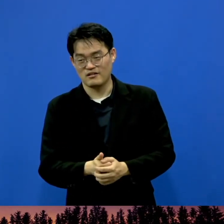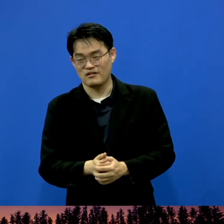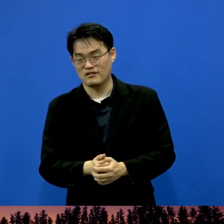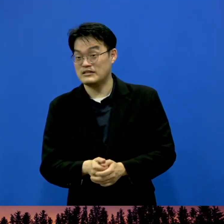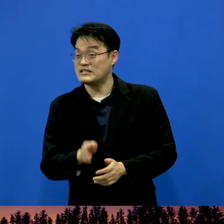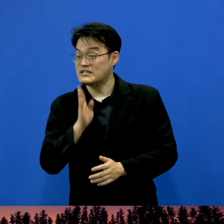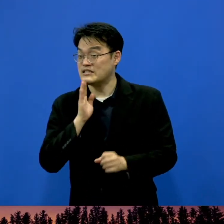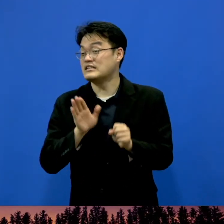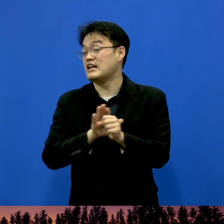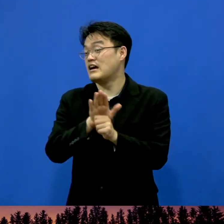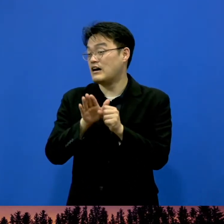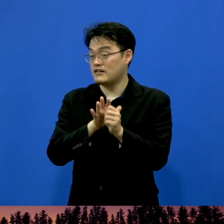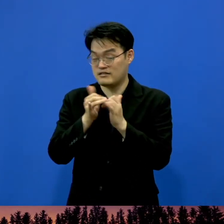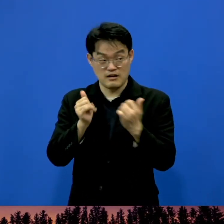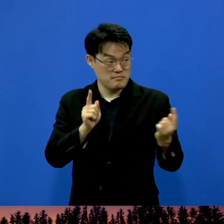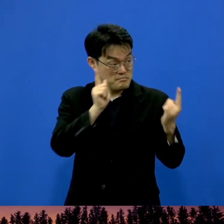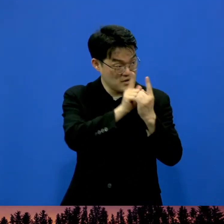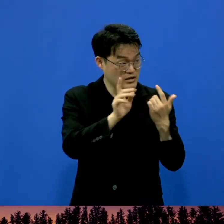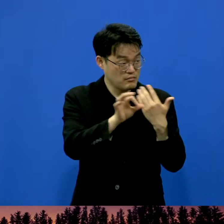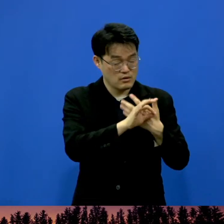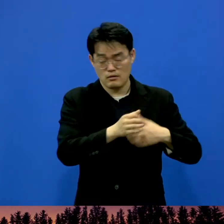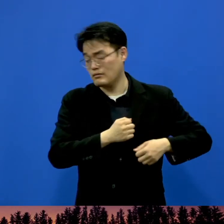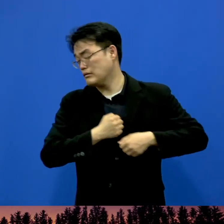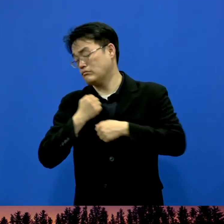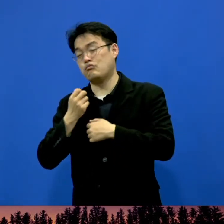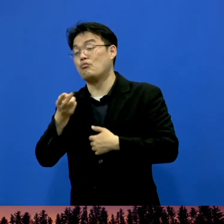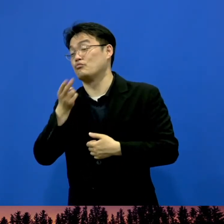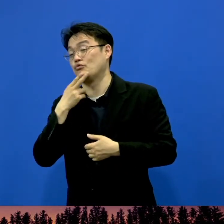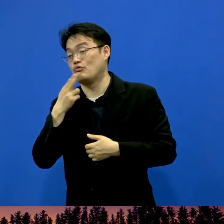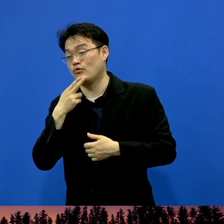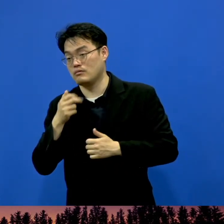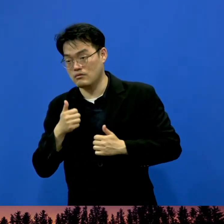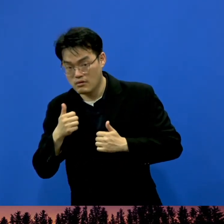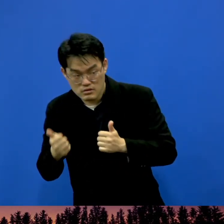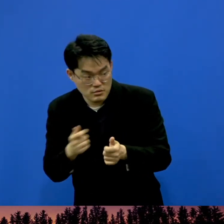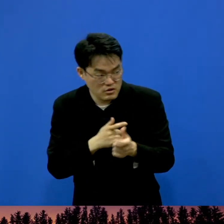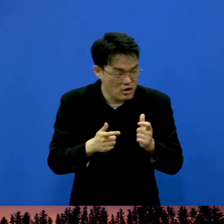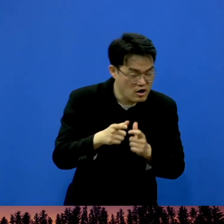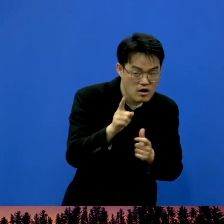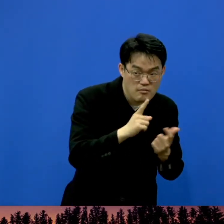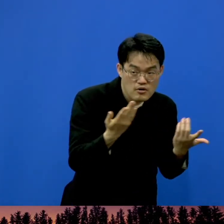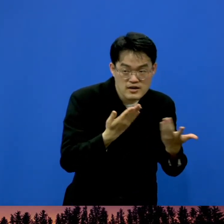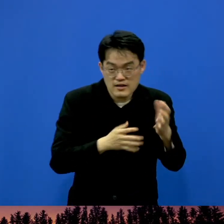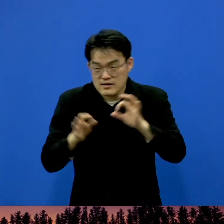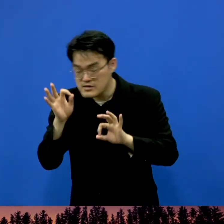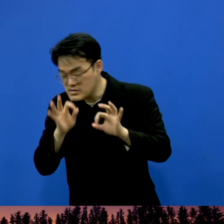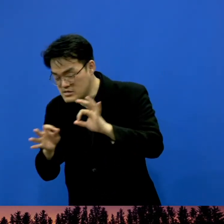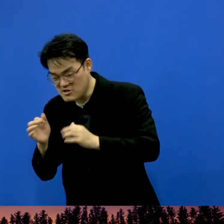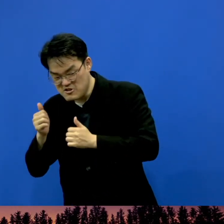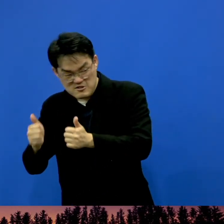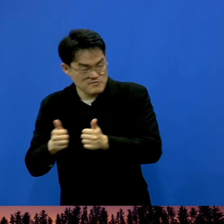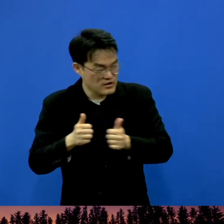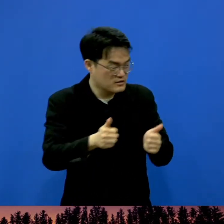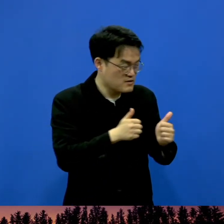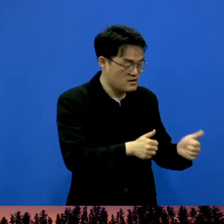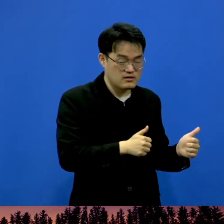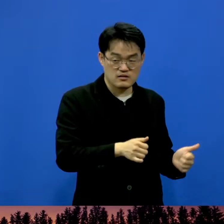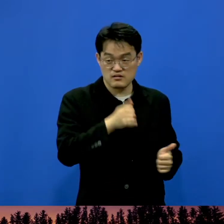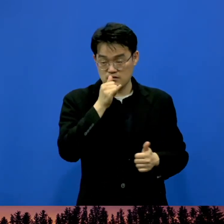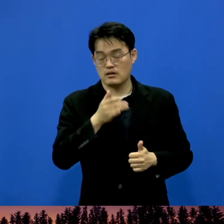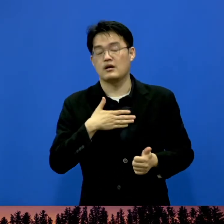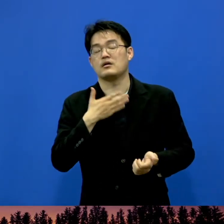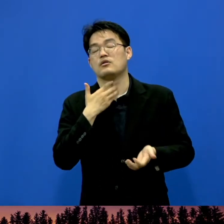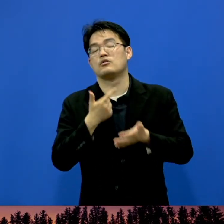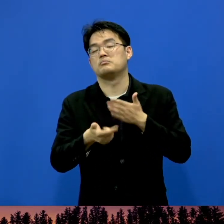진짜 사랑하는 사람 만나면 게으러질 수가 없어요. 그럴 수가 없어요, 여러분. 뭐 제가 경험한